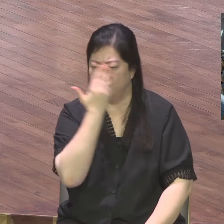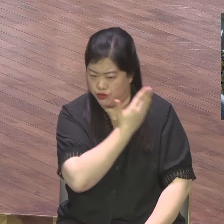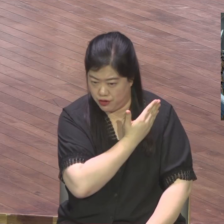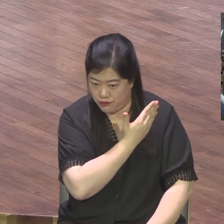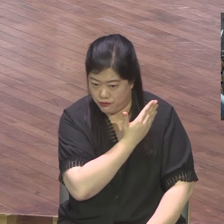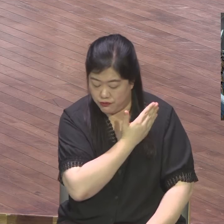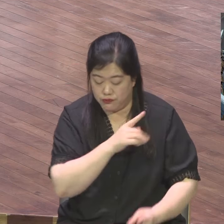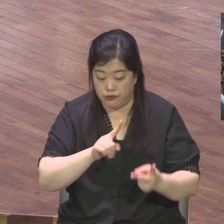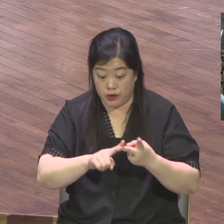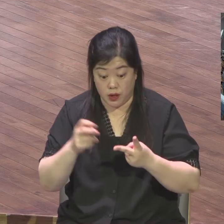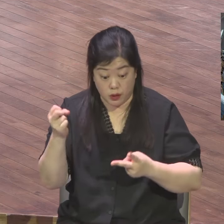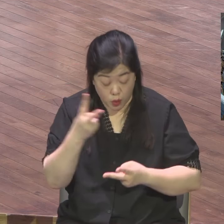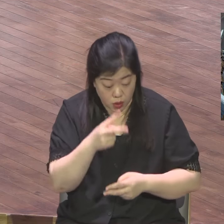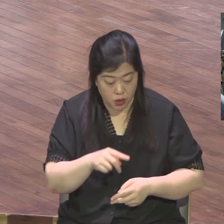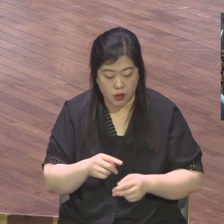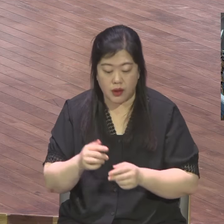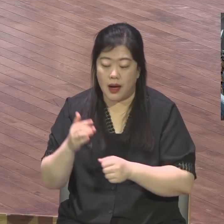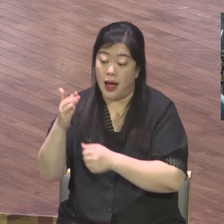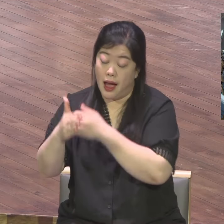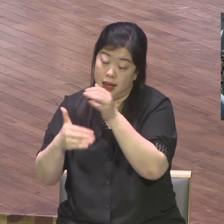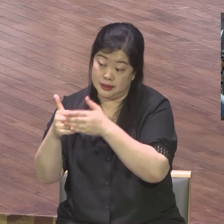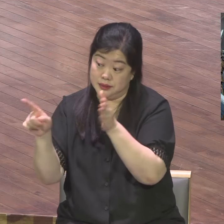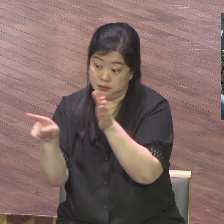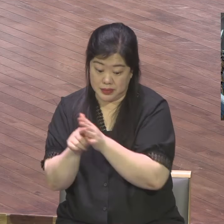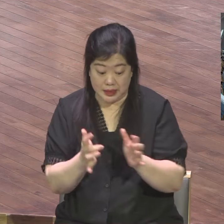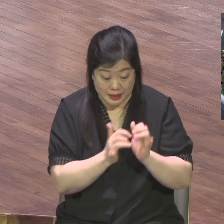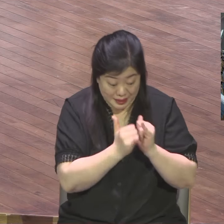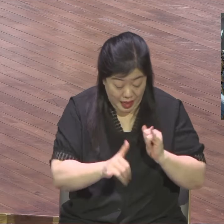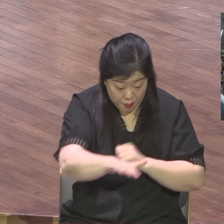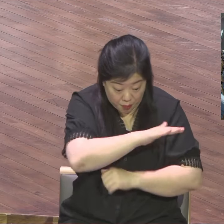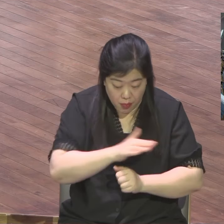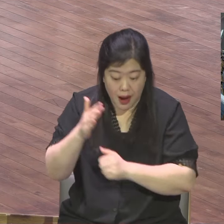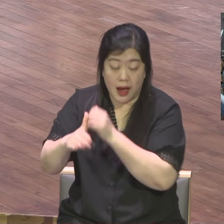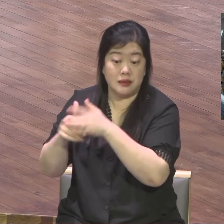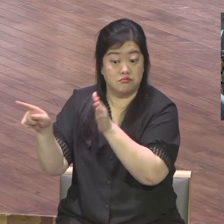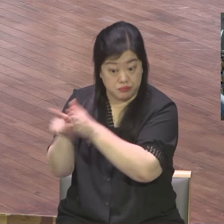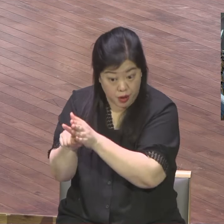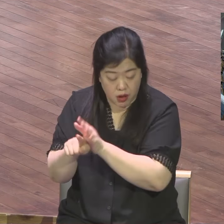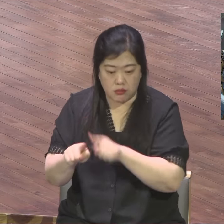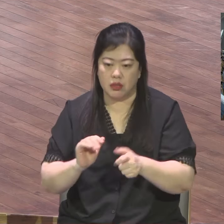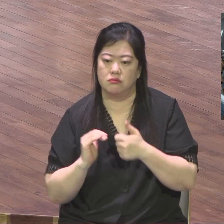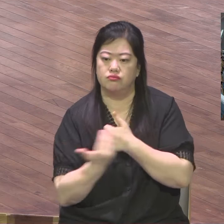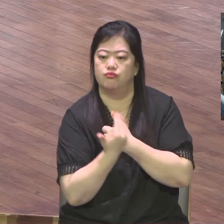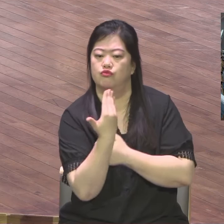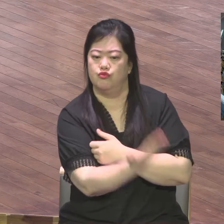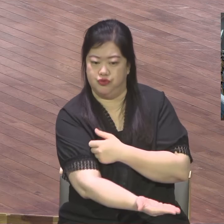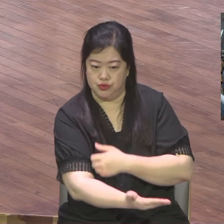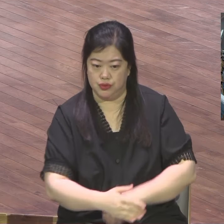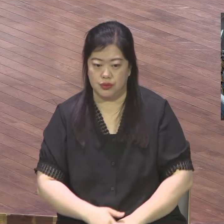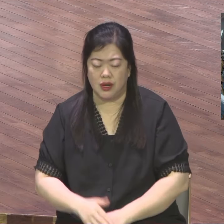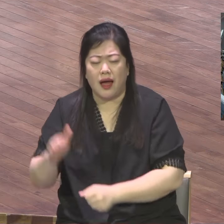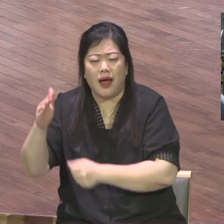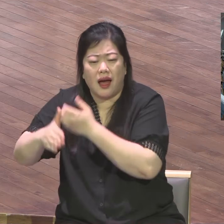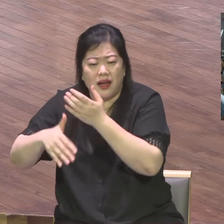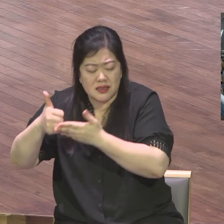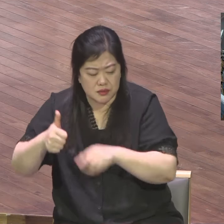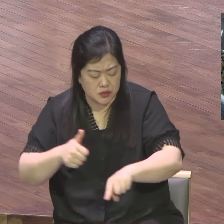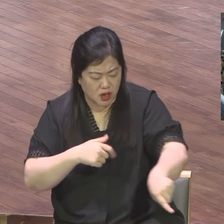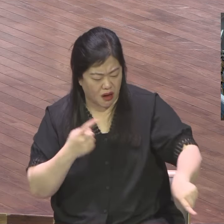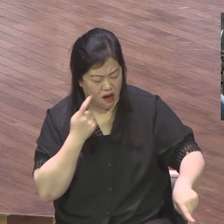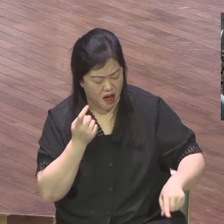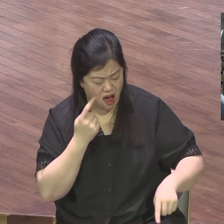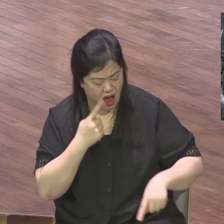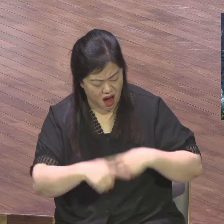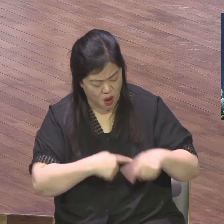너는 그의 말씀에 더하지 말라. 그가 너를 책망하시겠고 너는 거짓말하는 자가 될까 두려우니라.